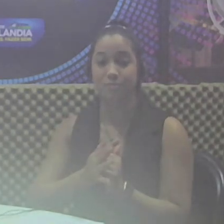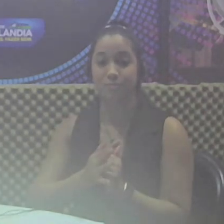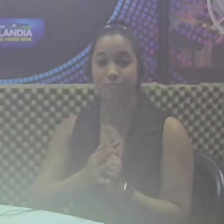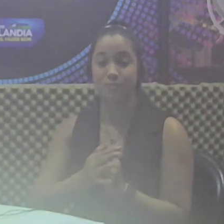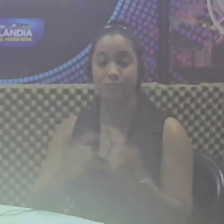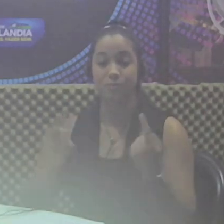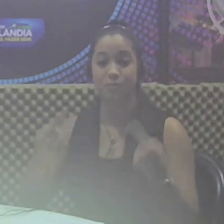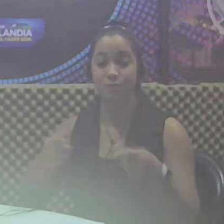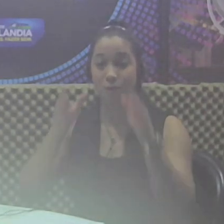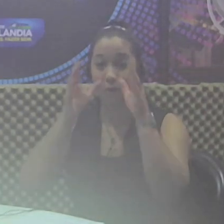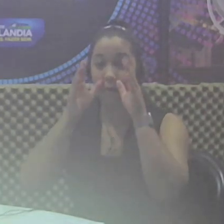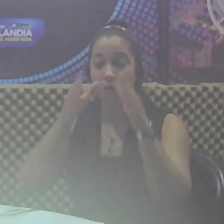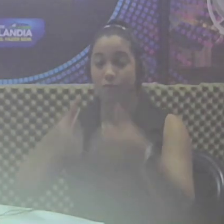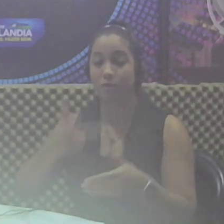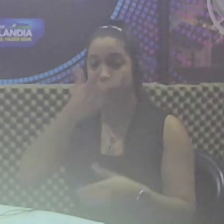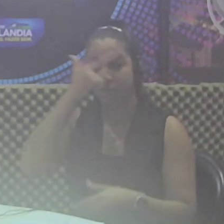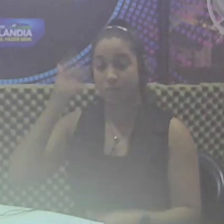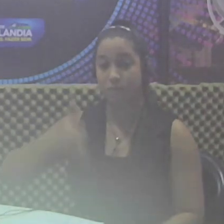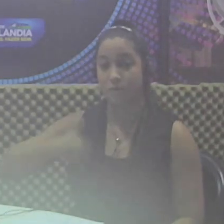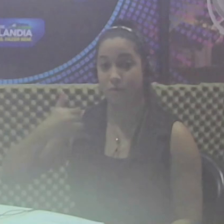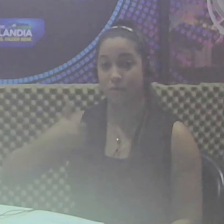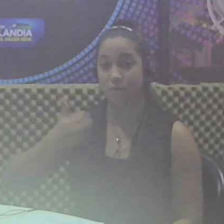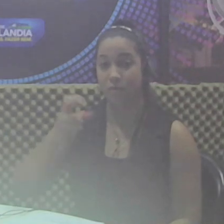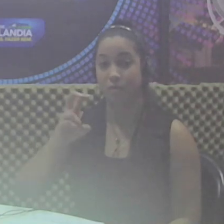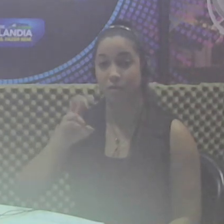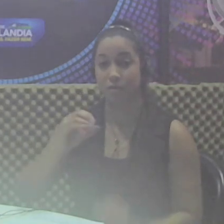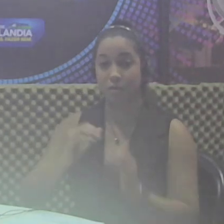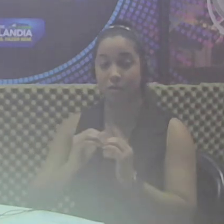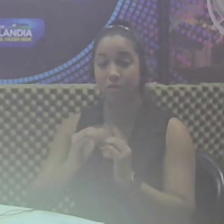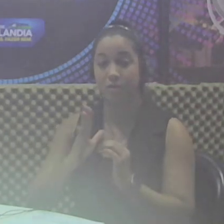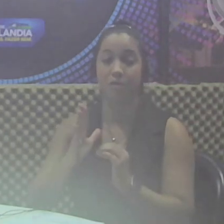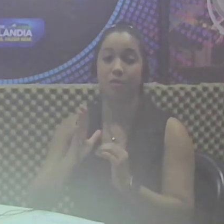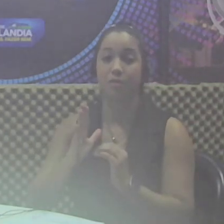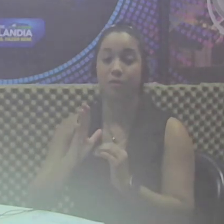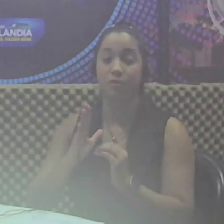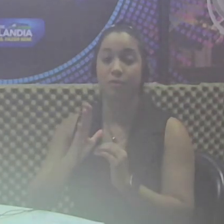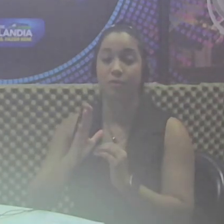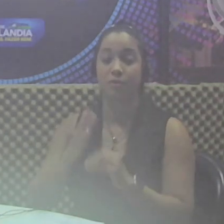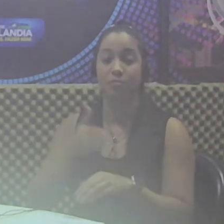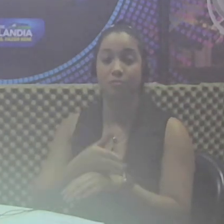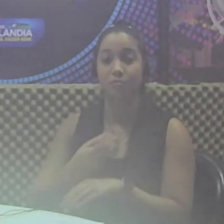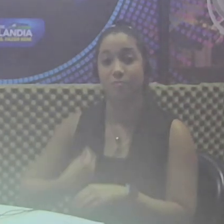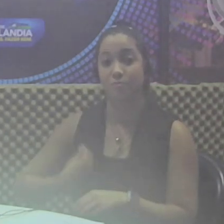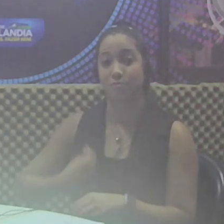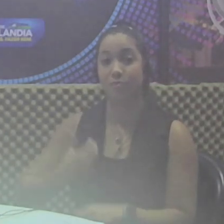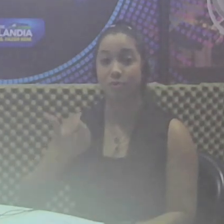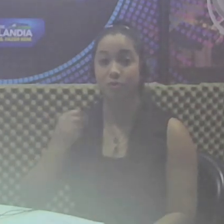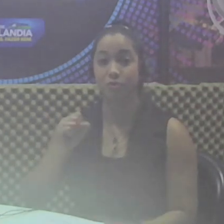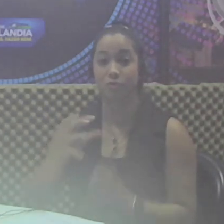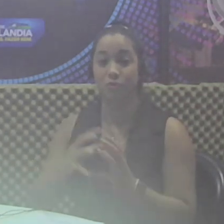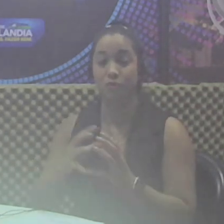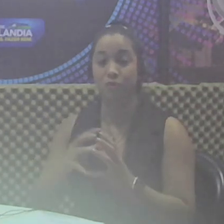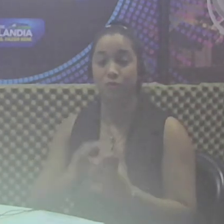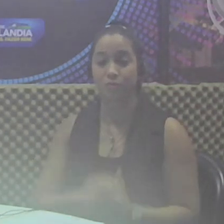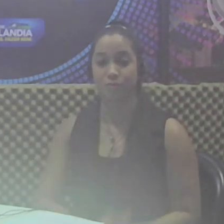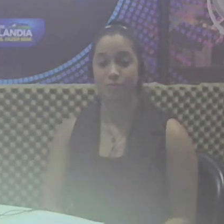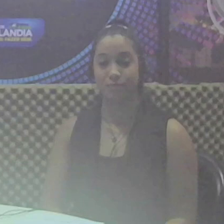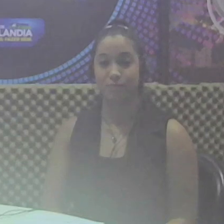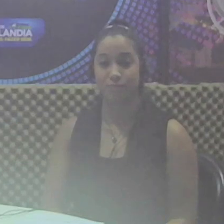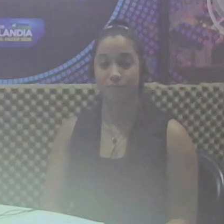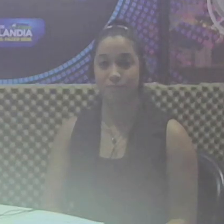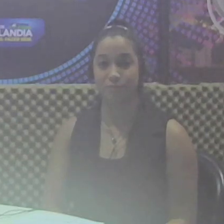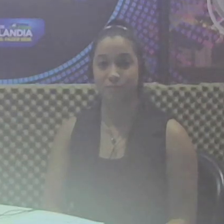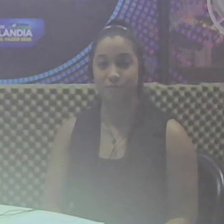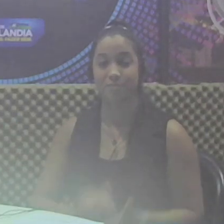competição é voltada a atletas com idade mínima de 50 anos e tem a participação de 18 equipes.